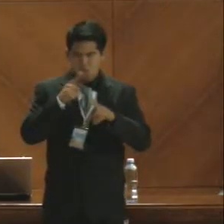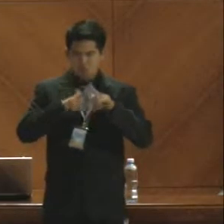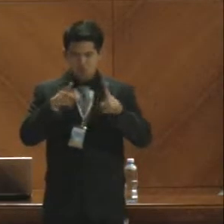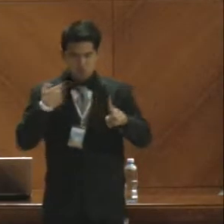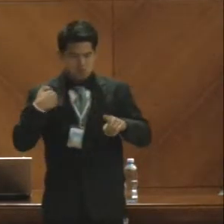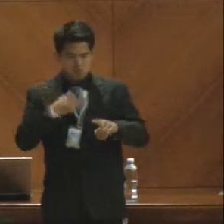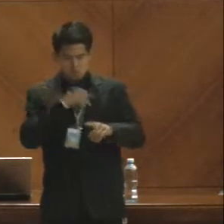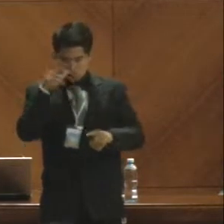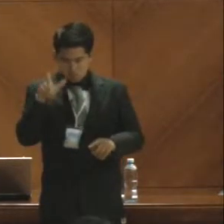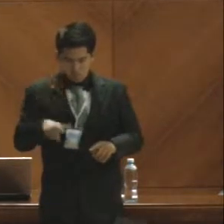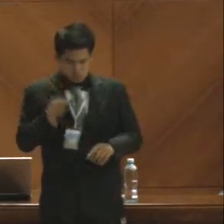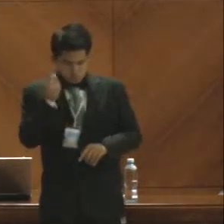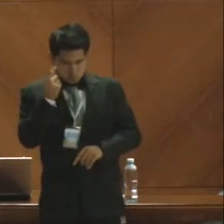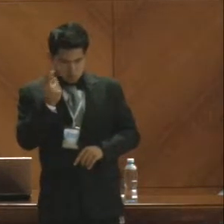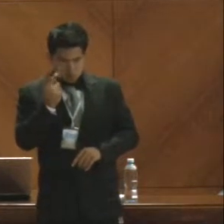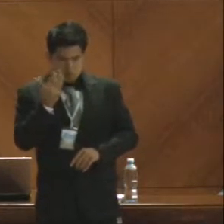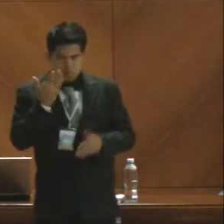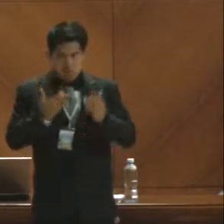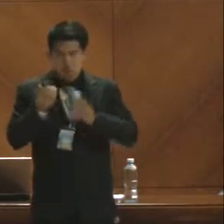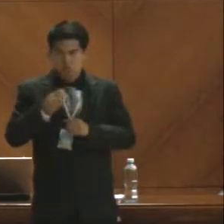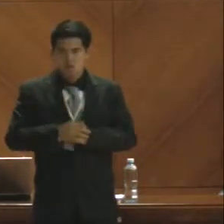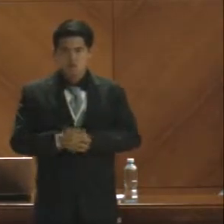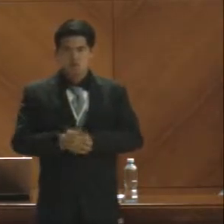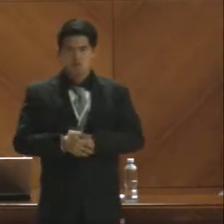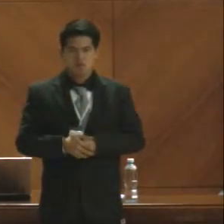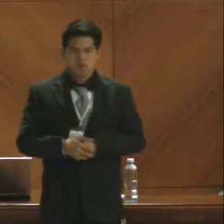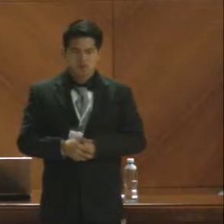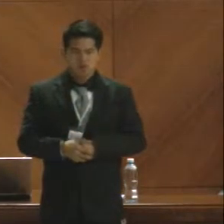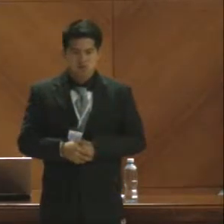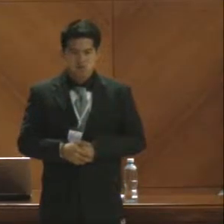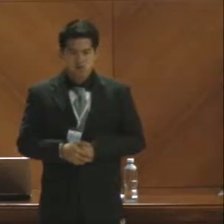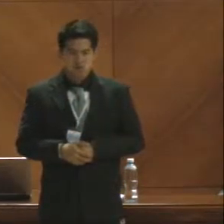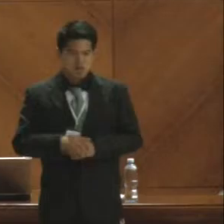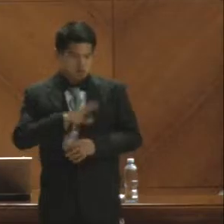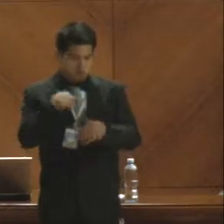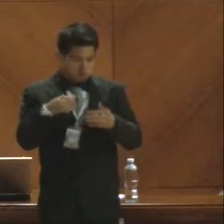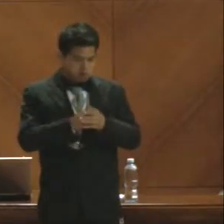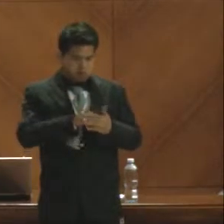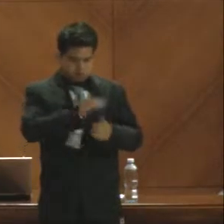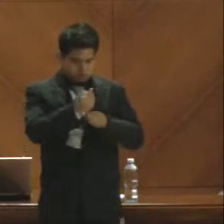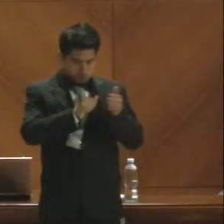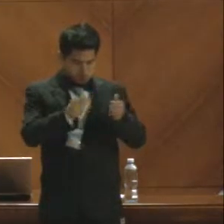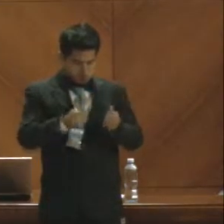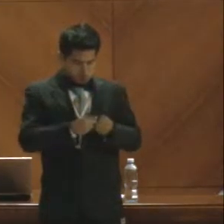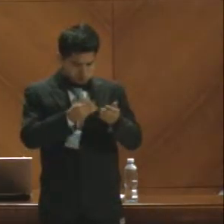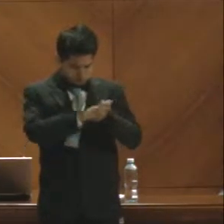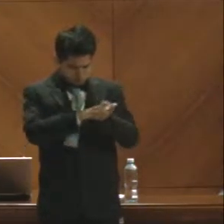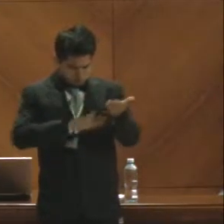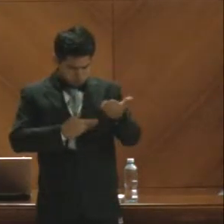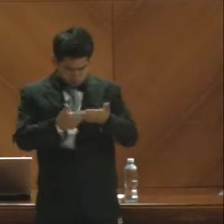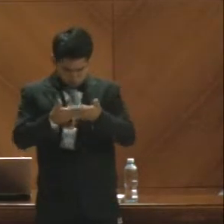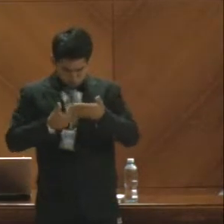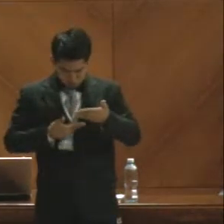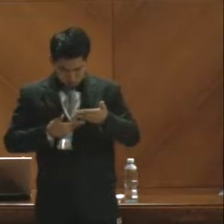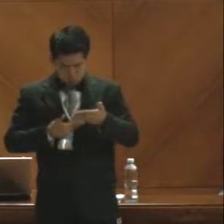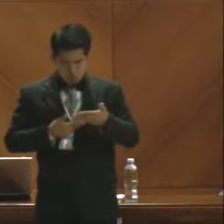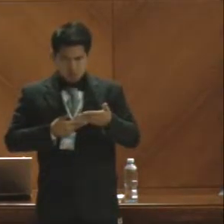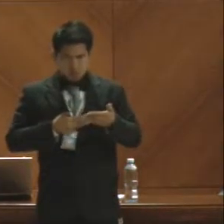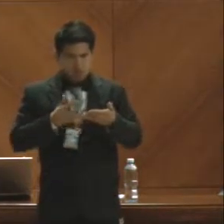cuando ustedes cogen una copia del Windows o del Office o cualquiera de estos programas, ustedes no tienen acceso a ese